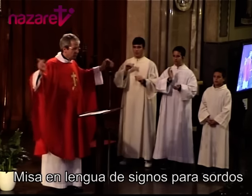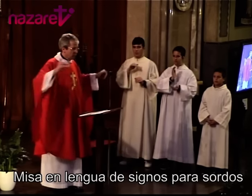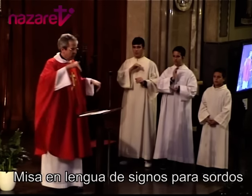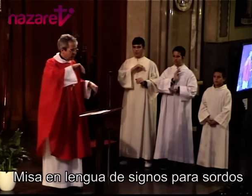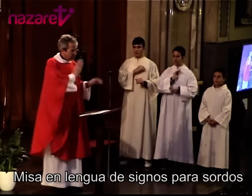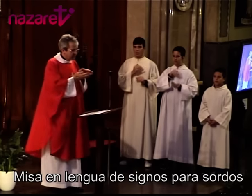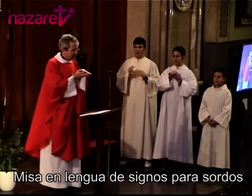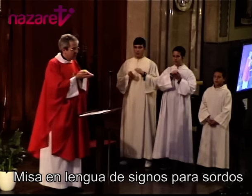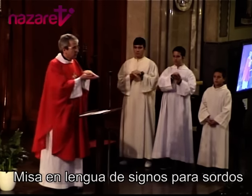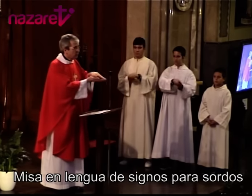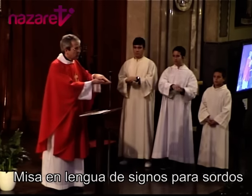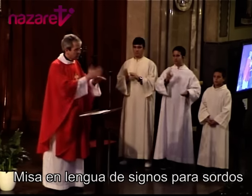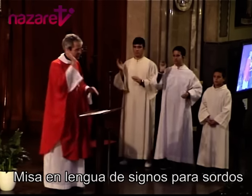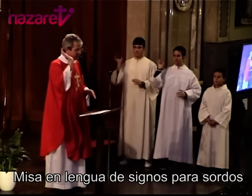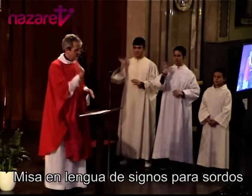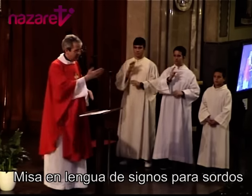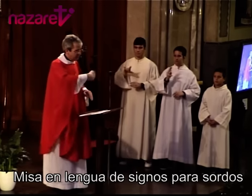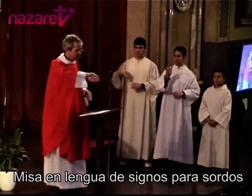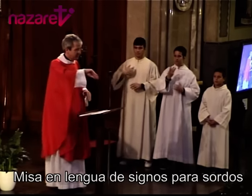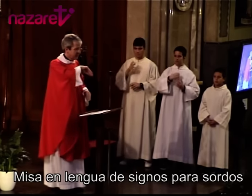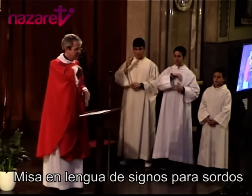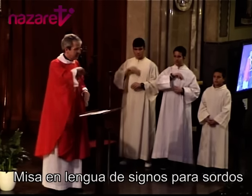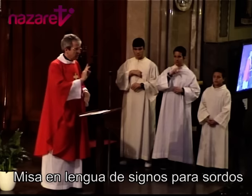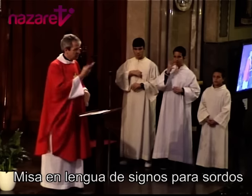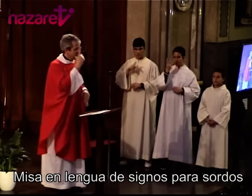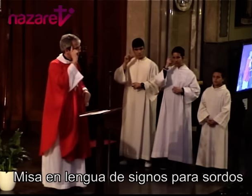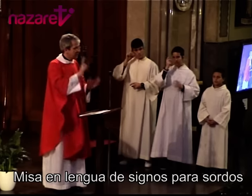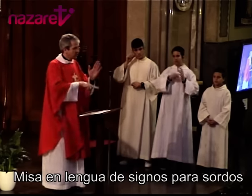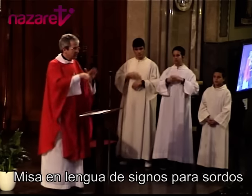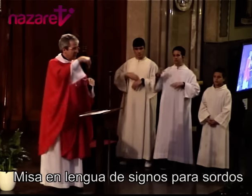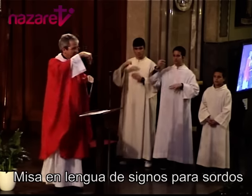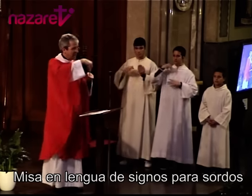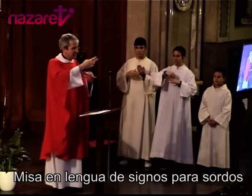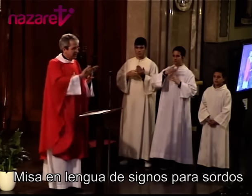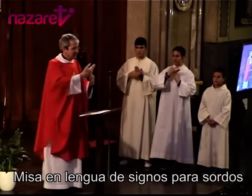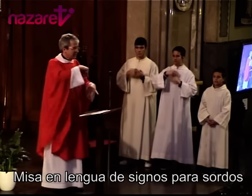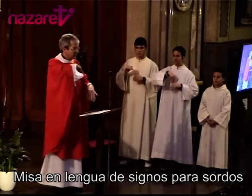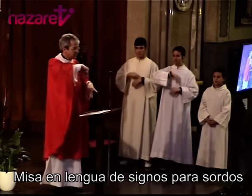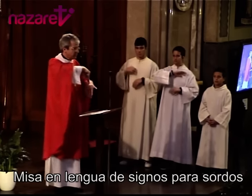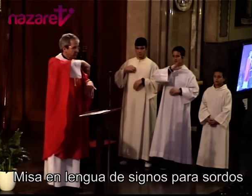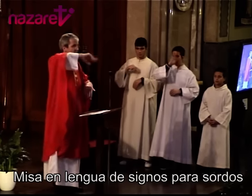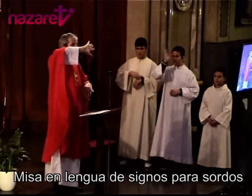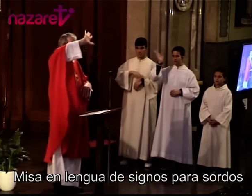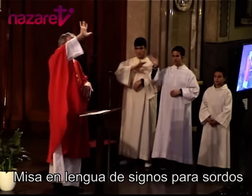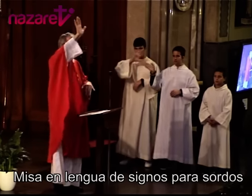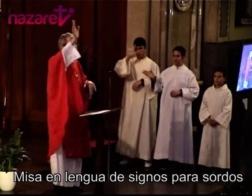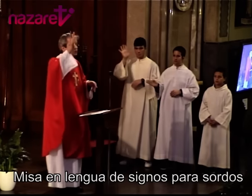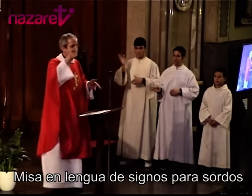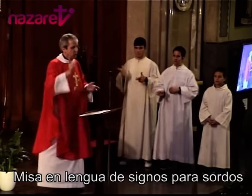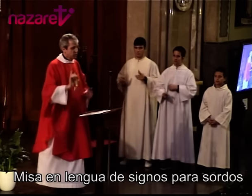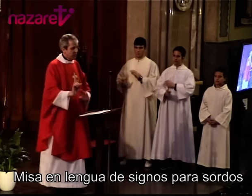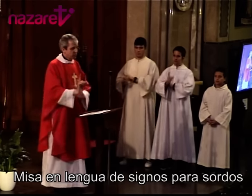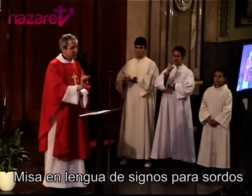Pilato, fue crucificado, muerto y sepultado, descendió a los infiernos, al tercer día resucitó de entre los